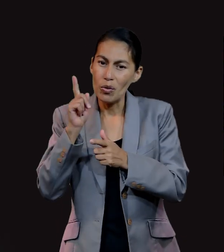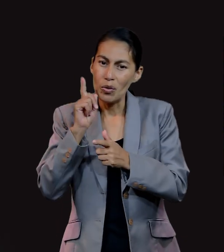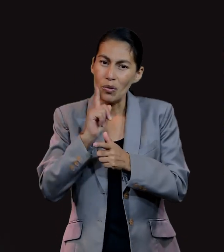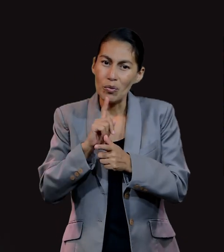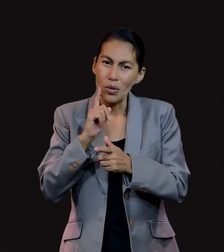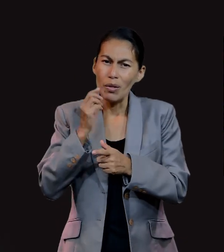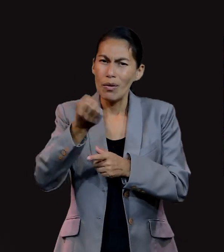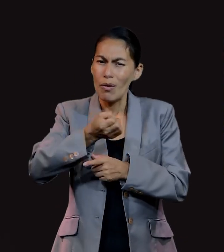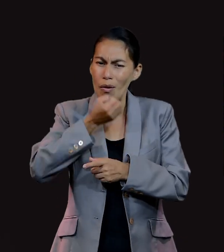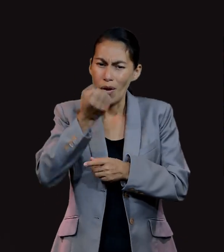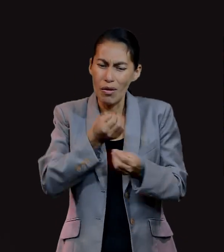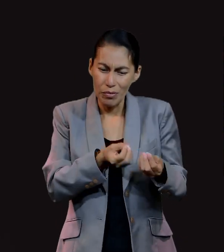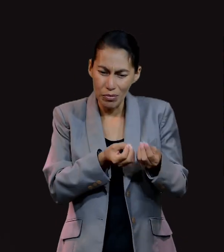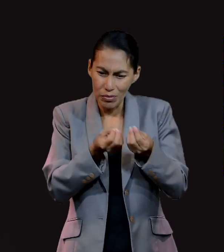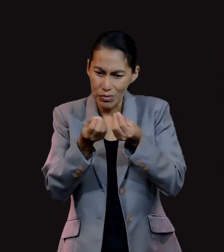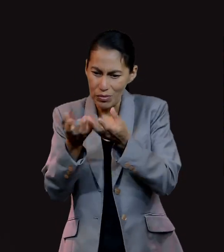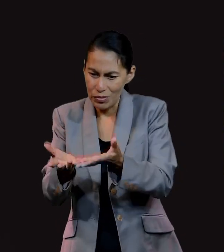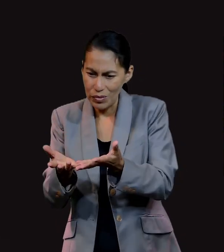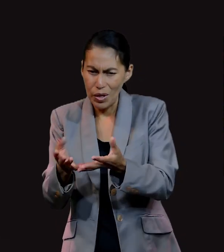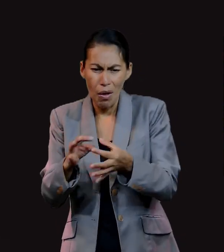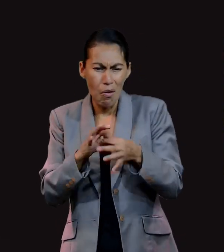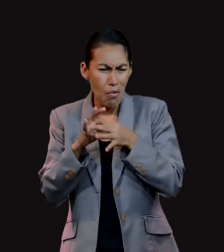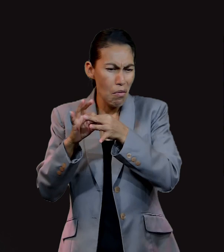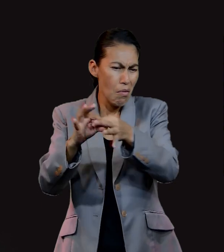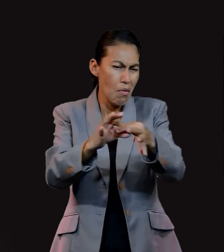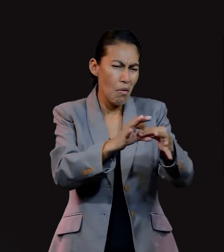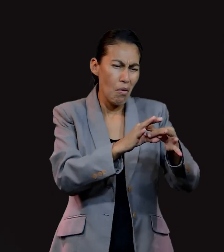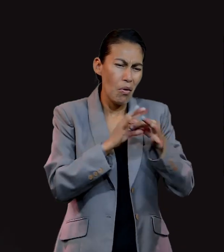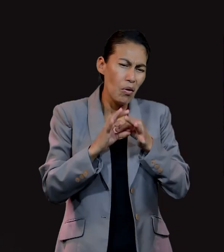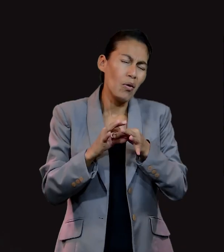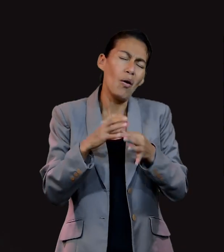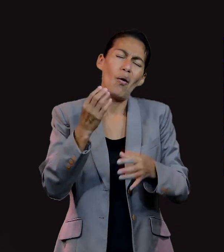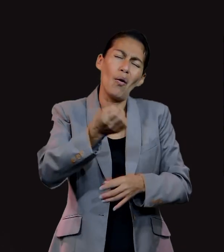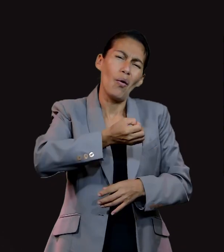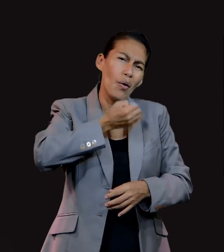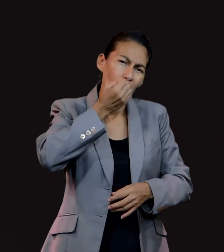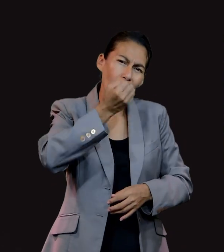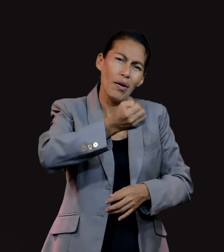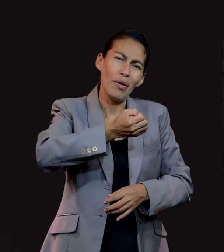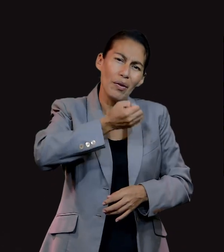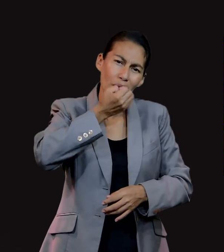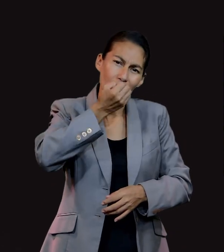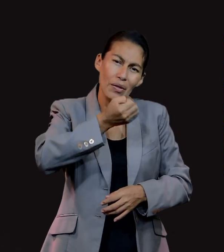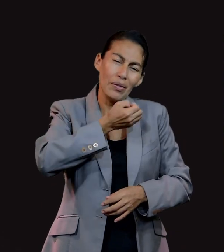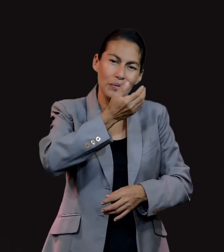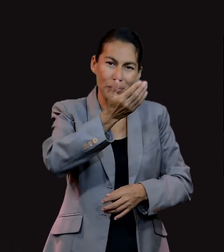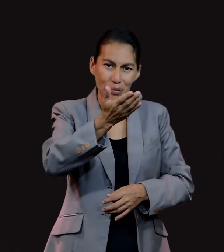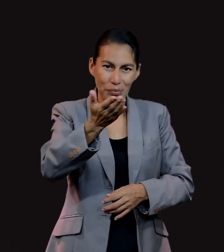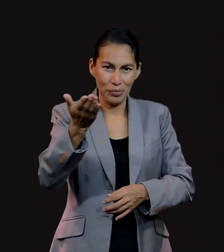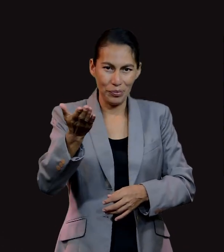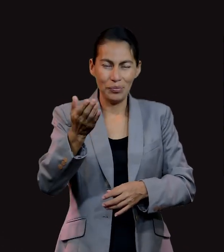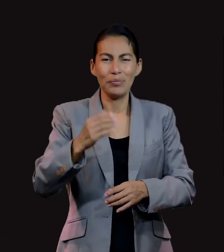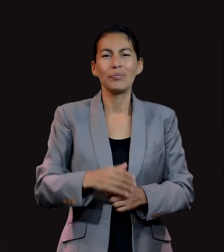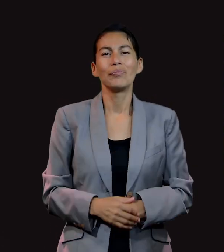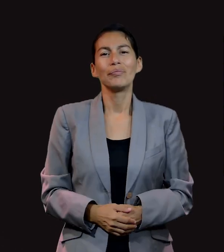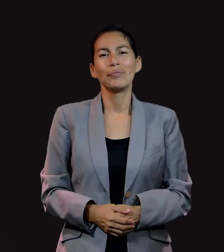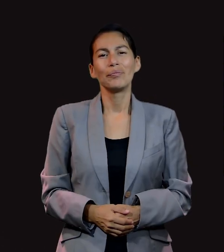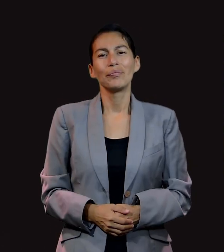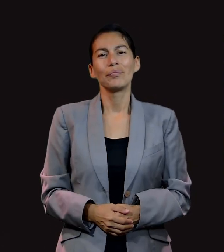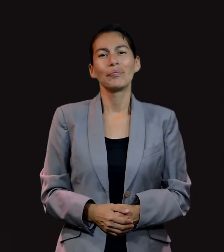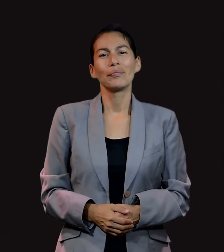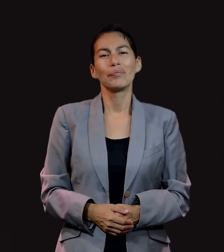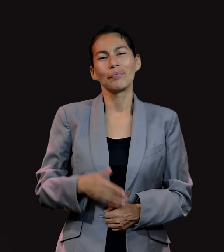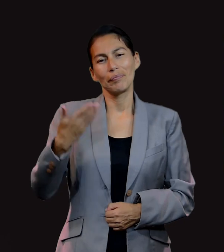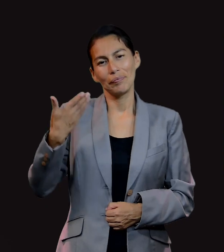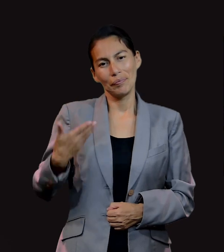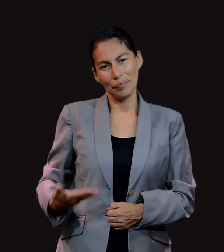esos pedidos de oración y enviarlos a nuestras queridas guerreras de la oración y a otros grupos